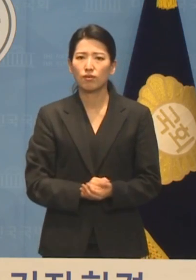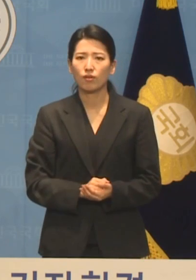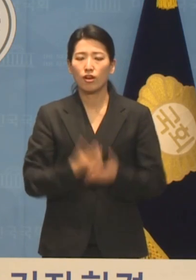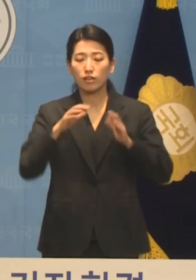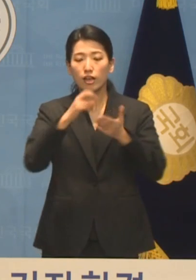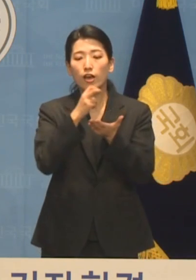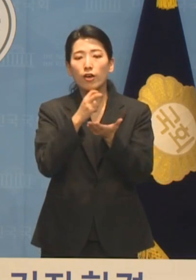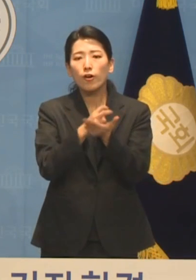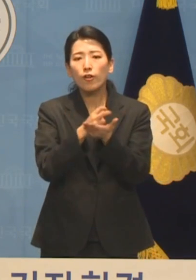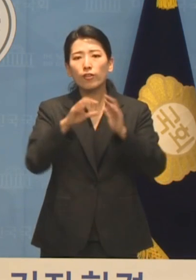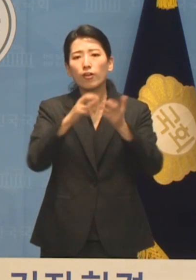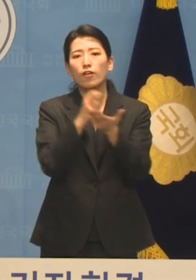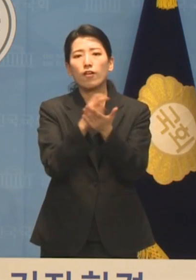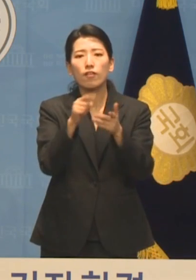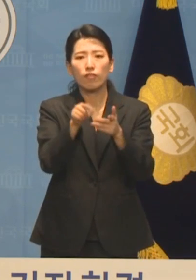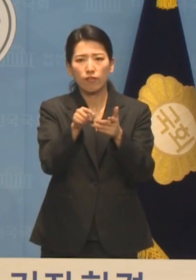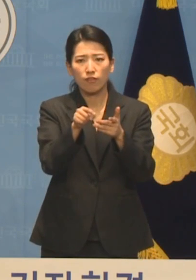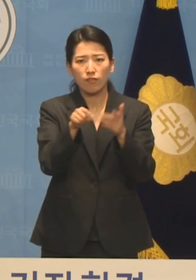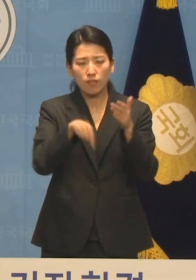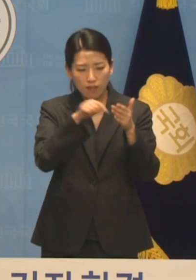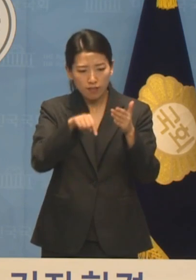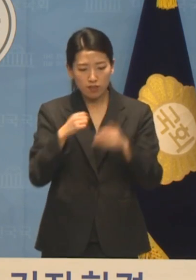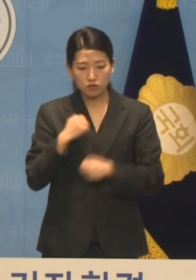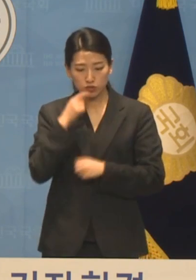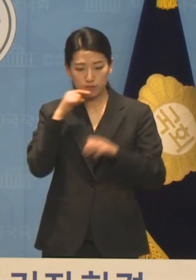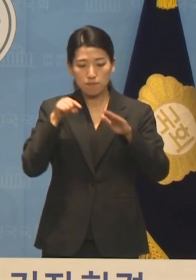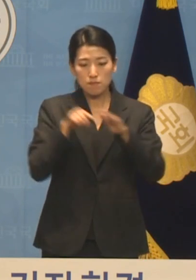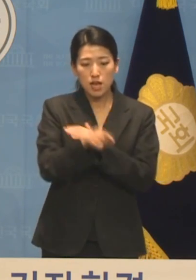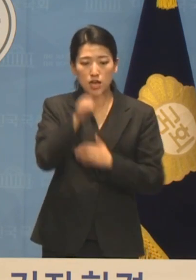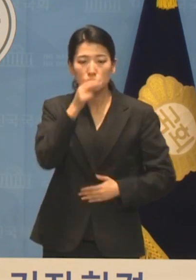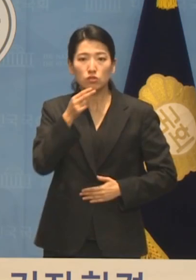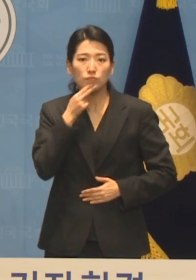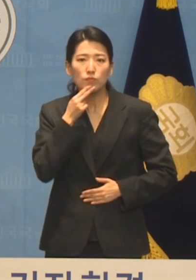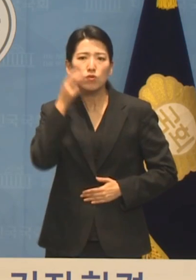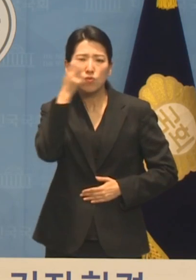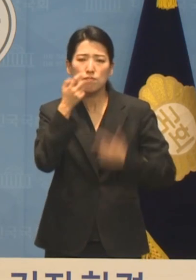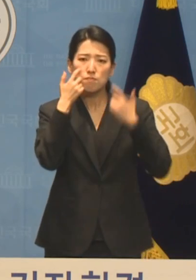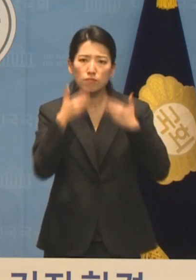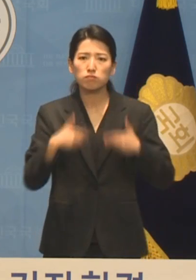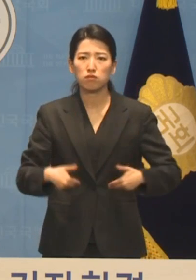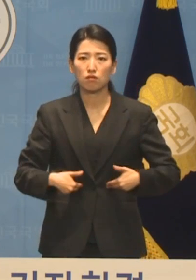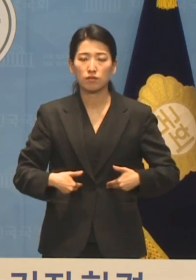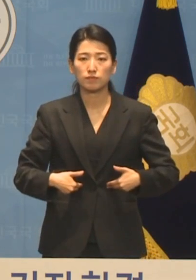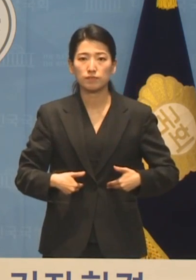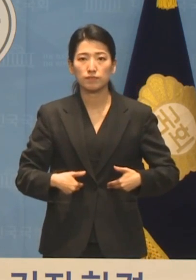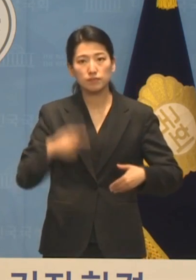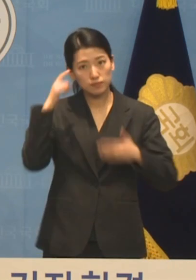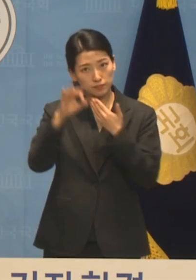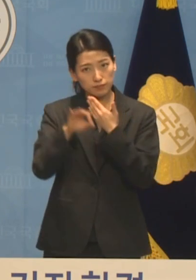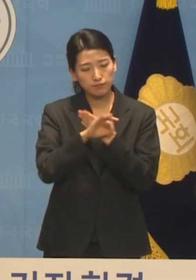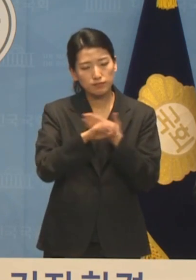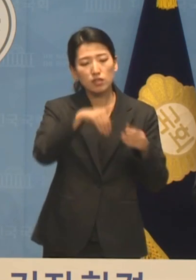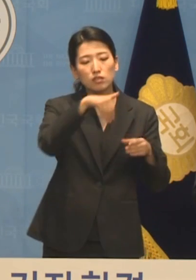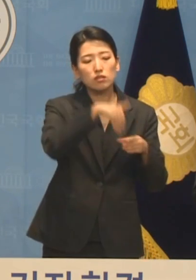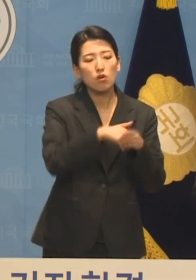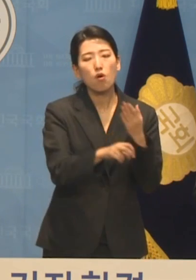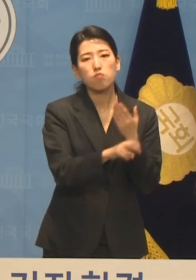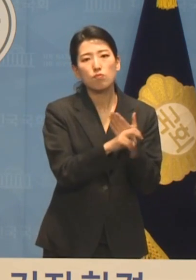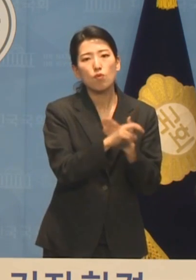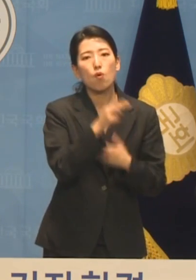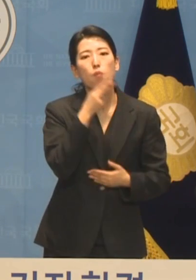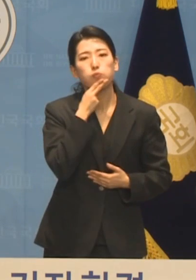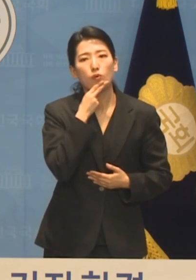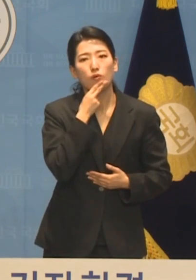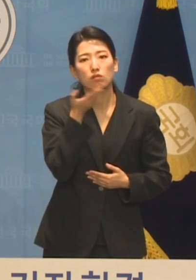결정하는 중요한 사실입니다. 부정선거가 존재하지도 않았는데 부정선거를 빙자해서 계엄령을 발령했다면 바로